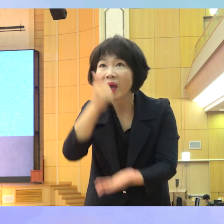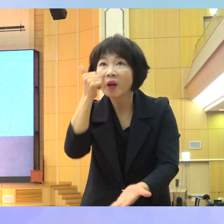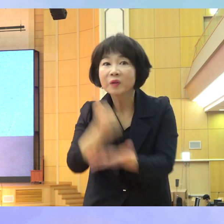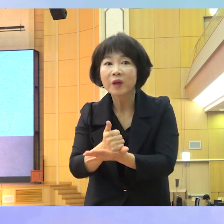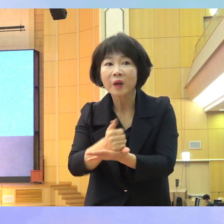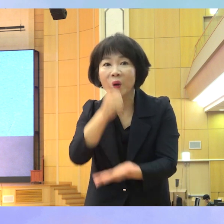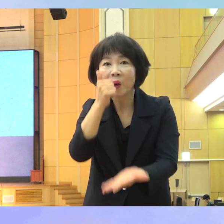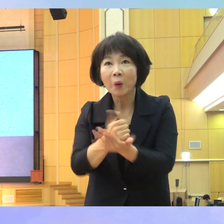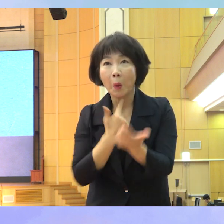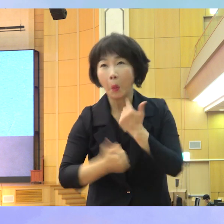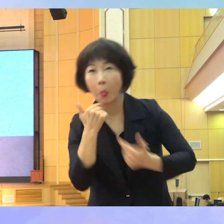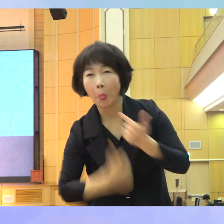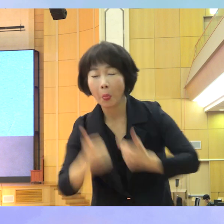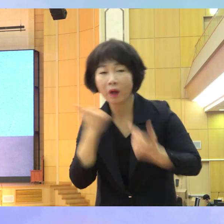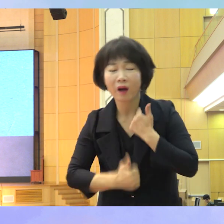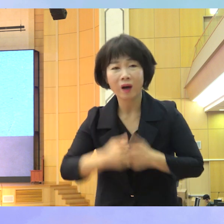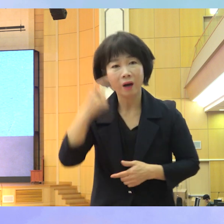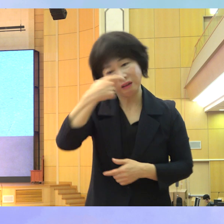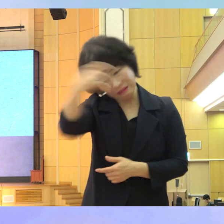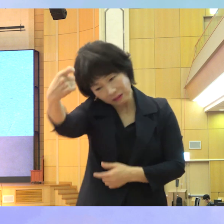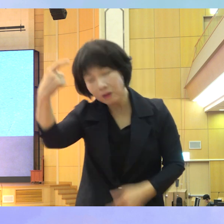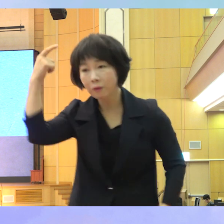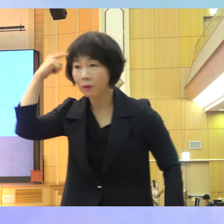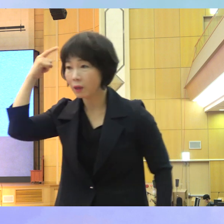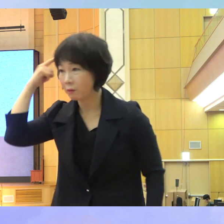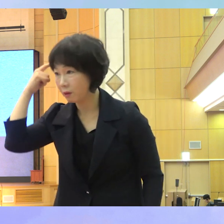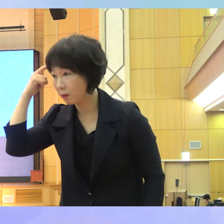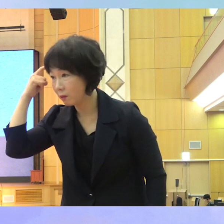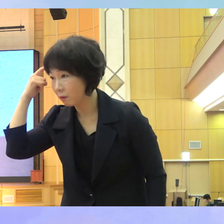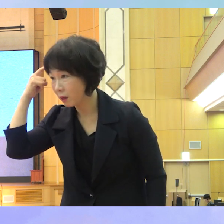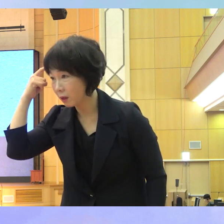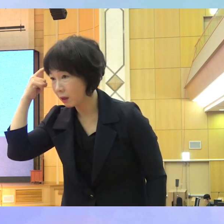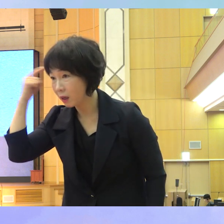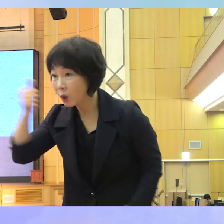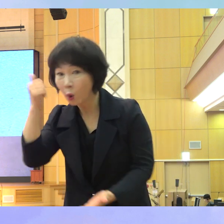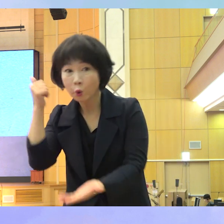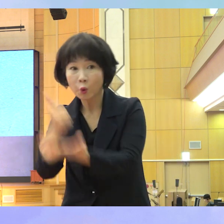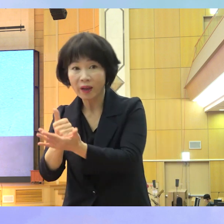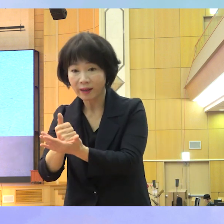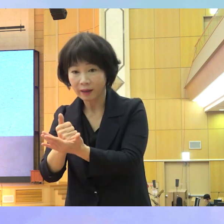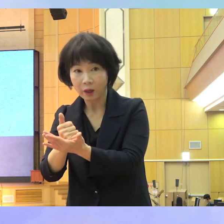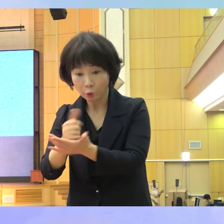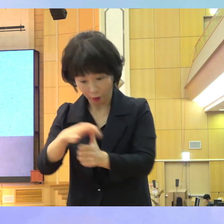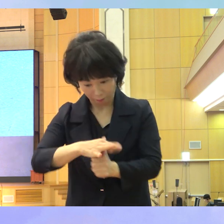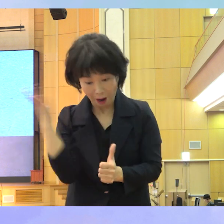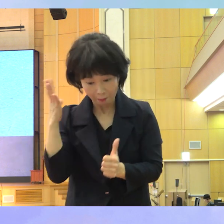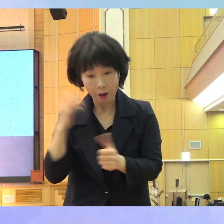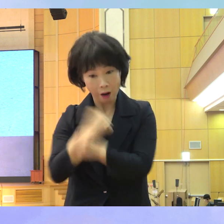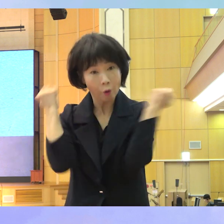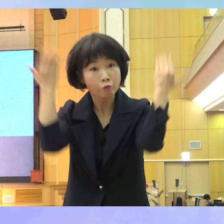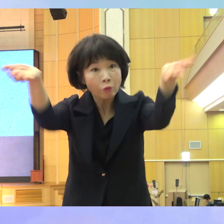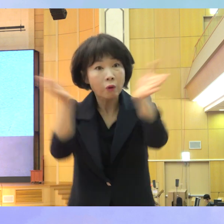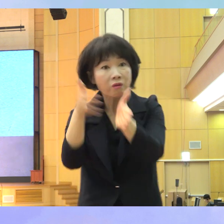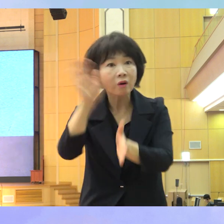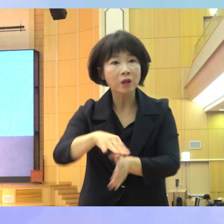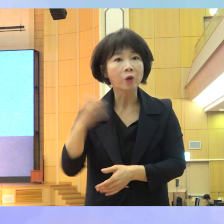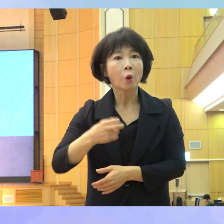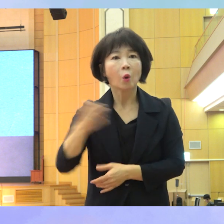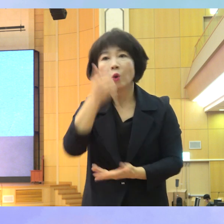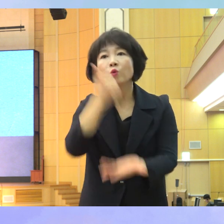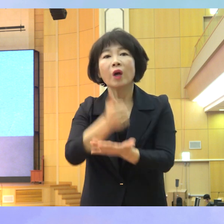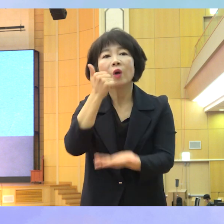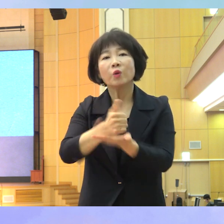살아가요. 그게 우리의 모습이거든요. 죄의 다스림으로부터 해방됐는데 아직도 죄의 습성이